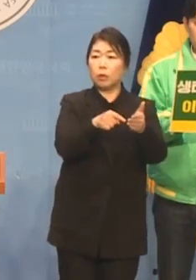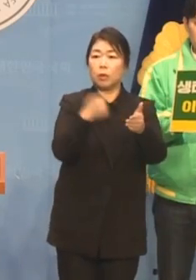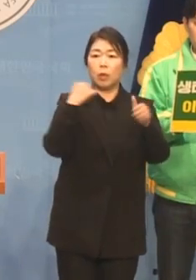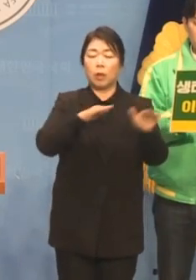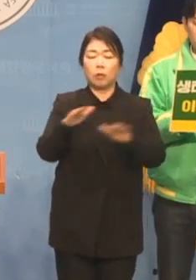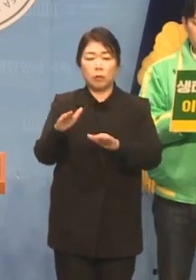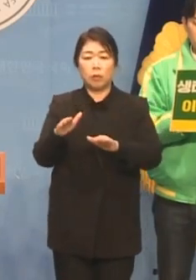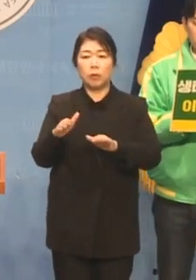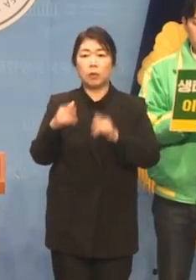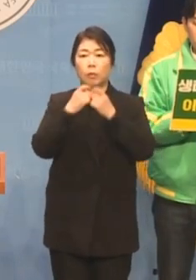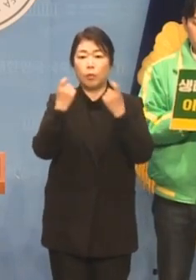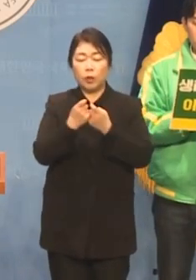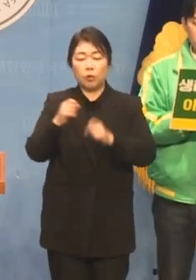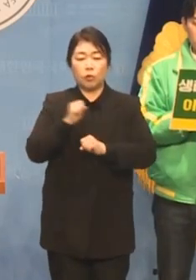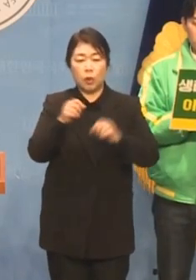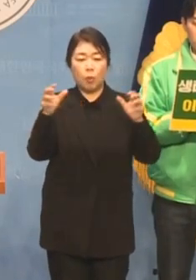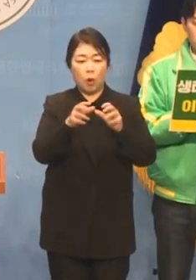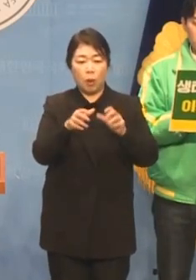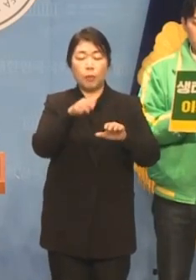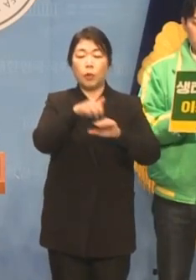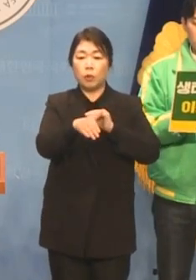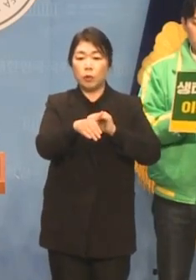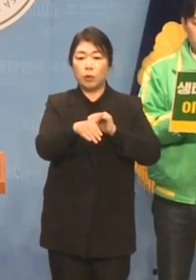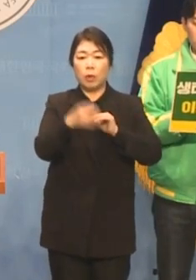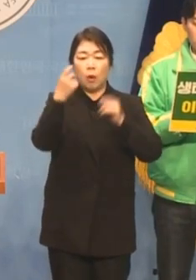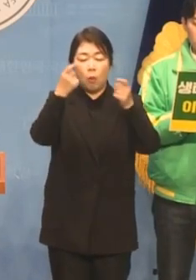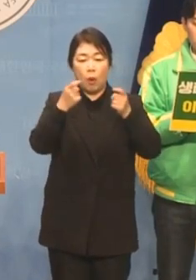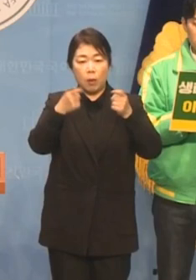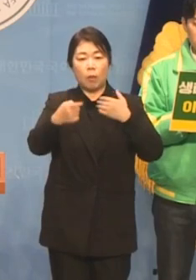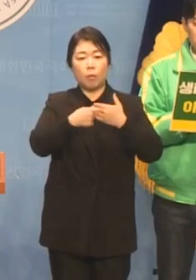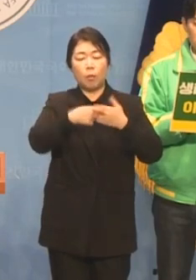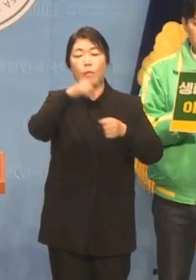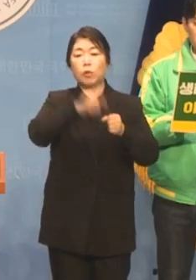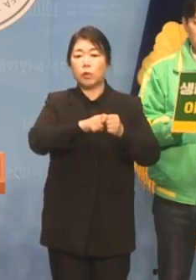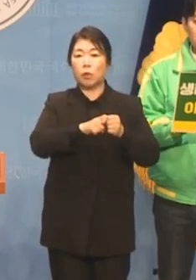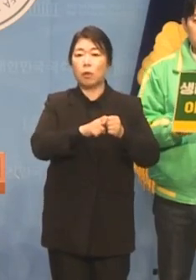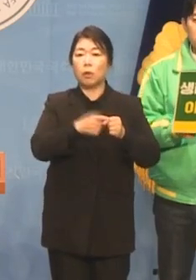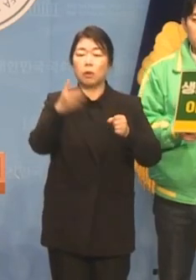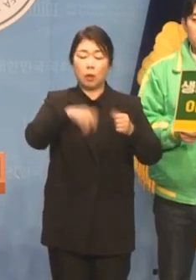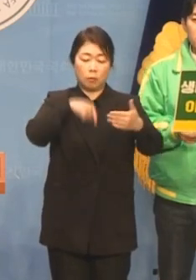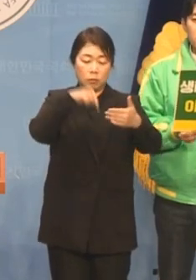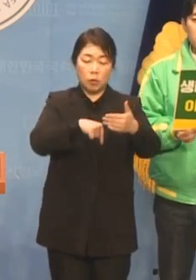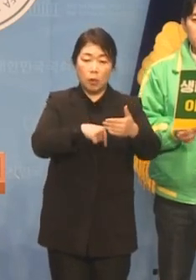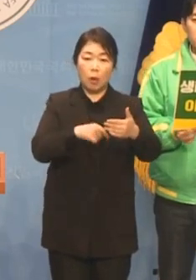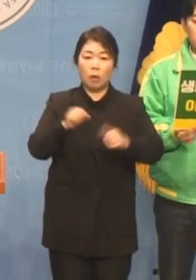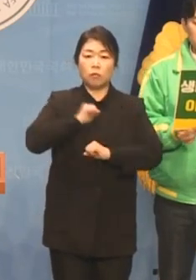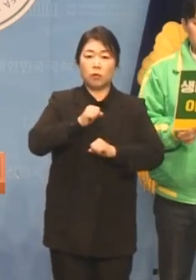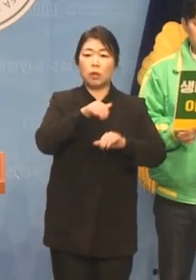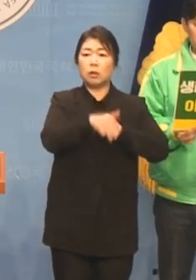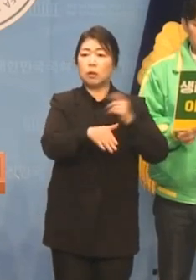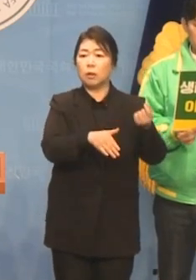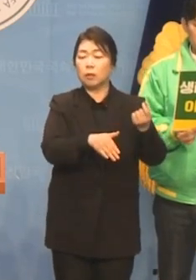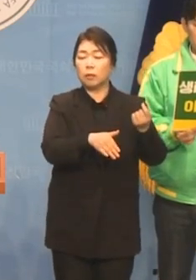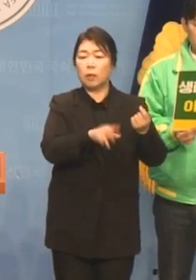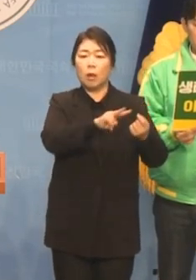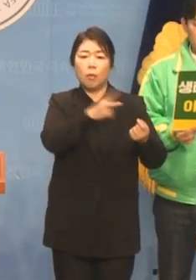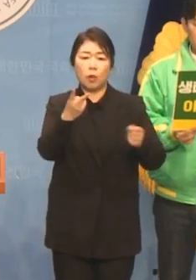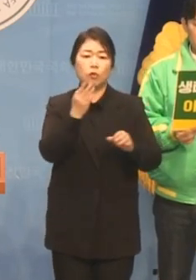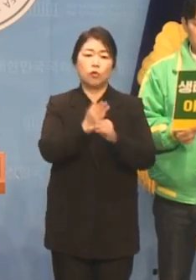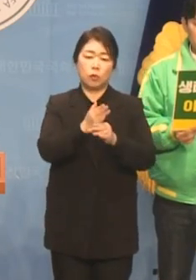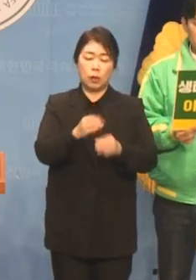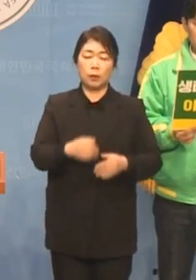군복 민군 복합형 관광 미항이라는 붙였던 것이 얼마나 기만적이지도 목격하고